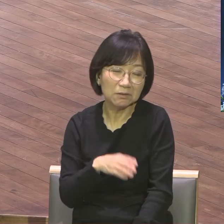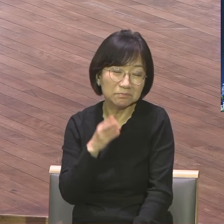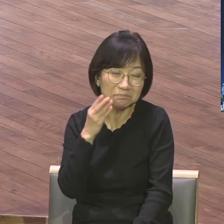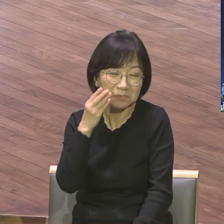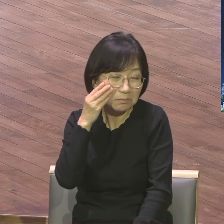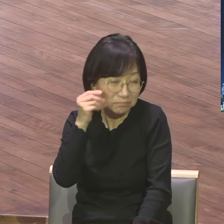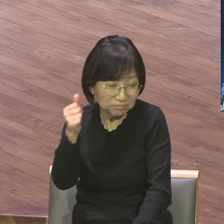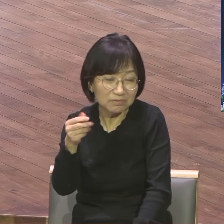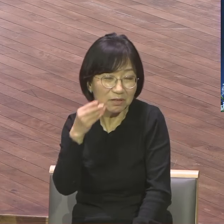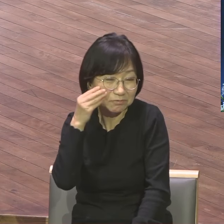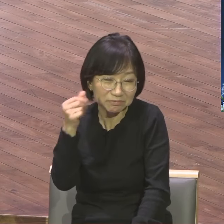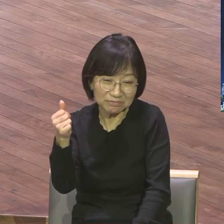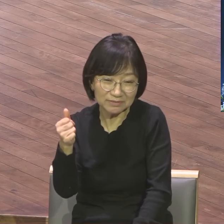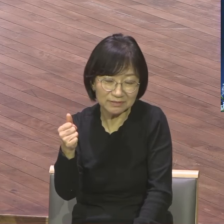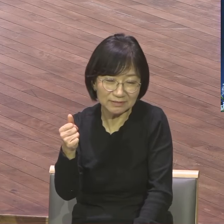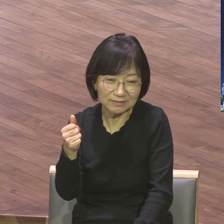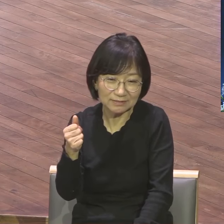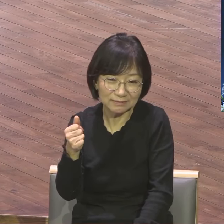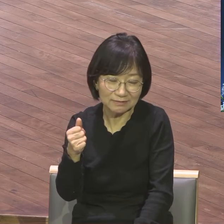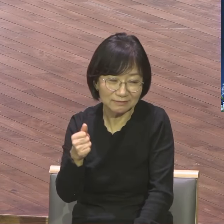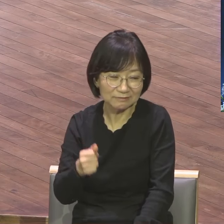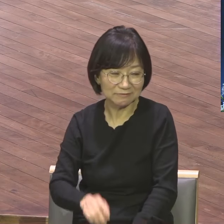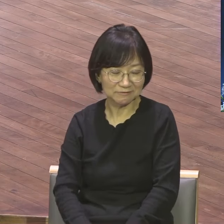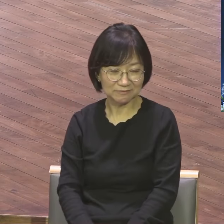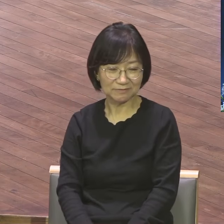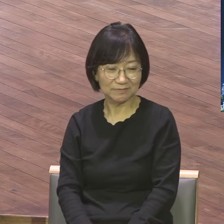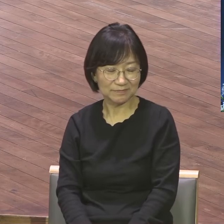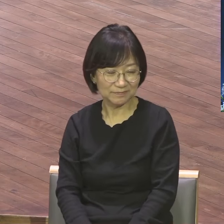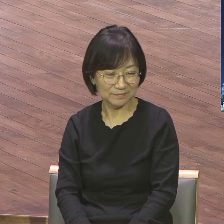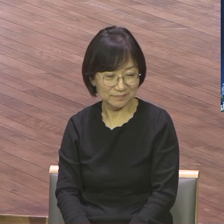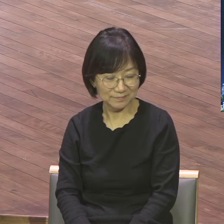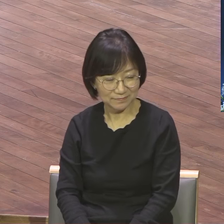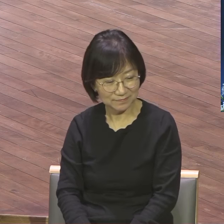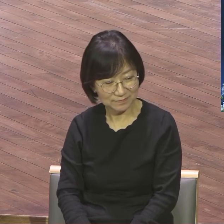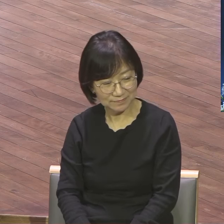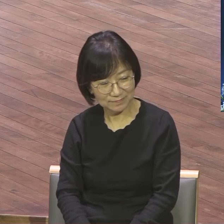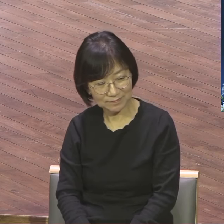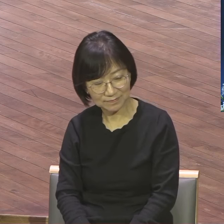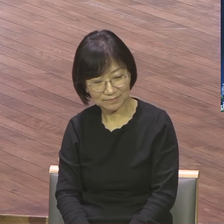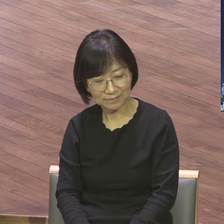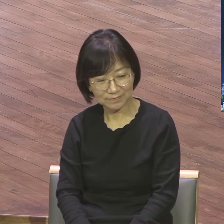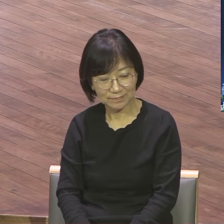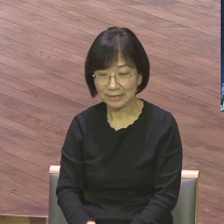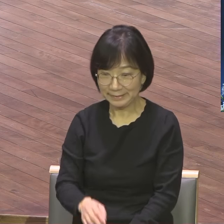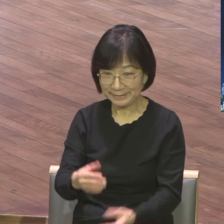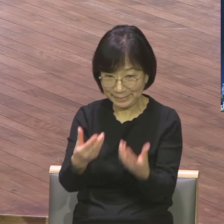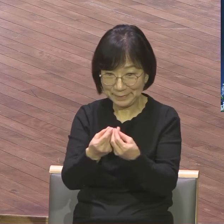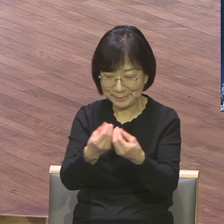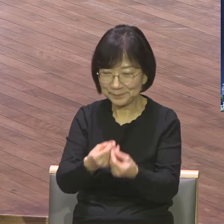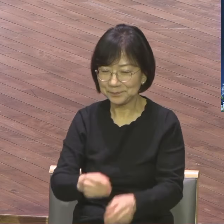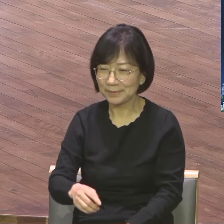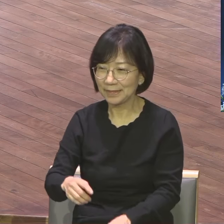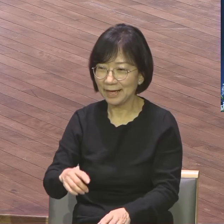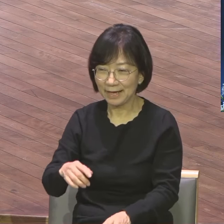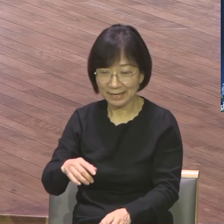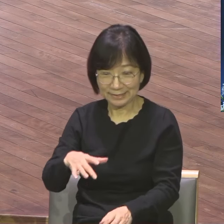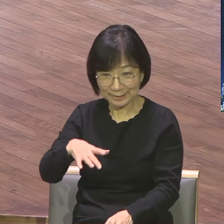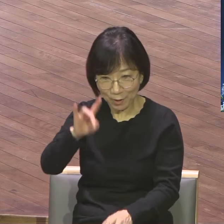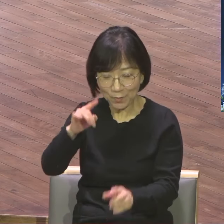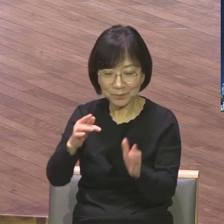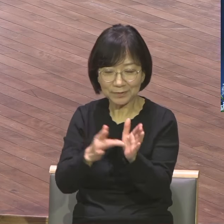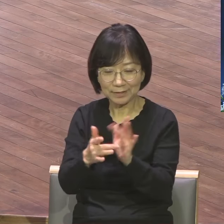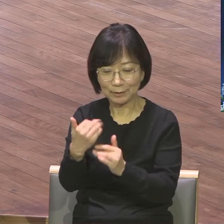그 익숙함을 해결하는 방법에 대해서 메시지를 했습니다. 여러분 새가족의 교회 오십시오.